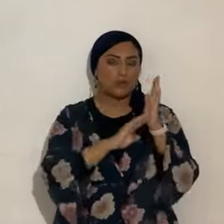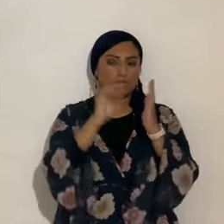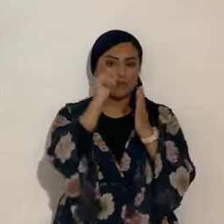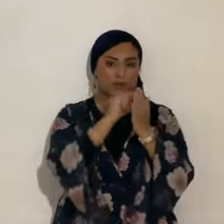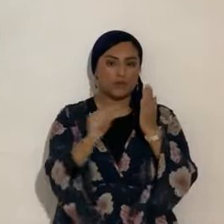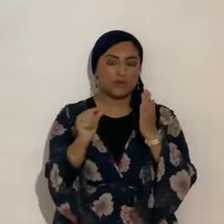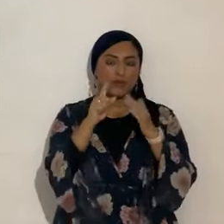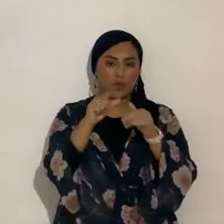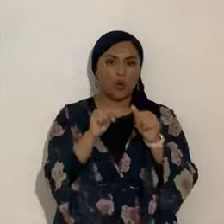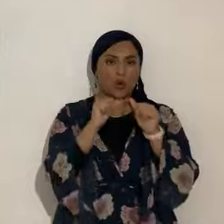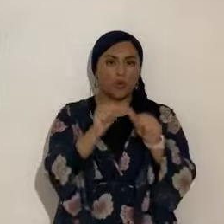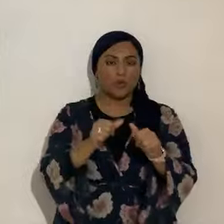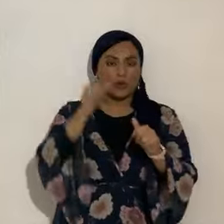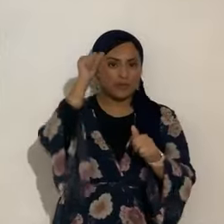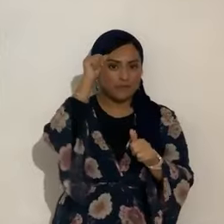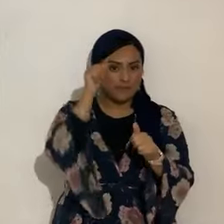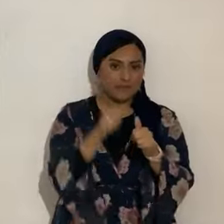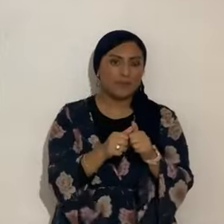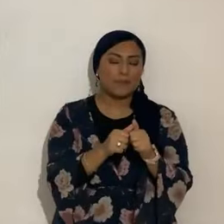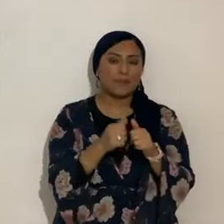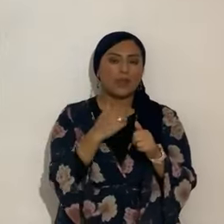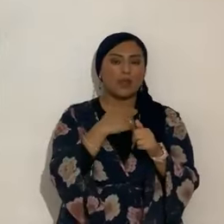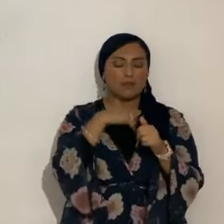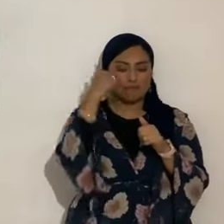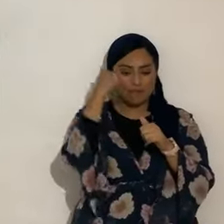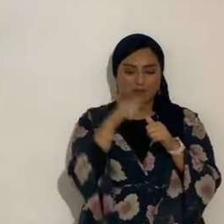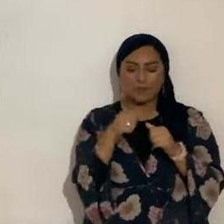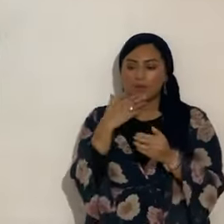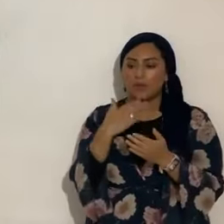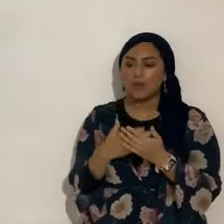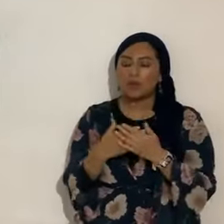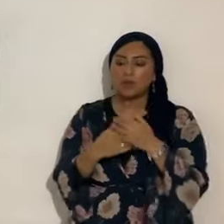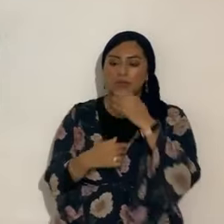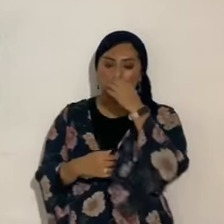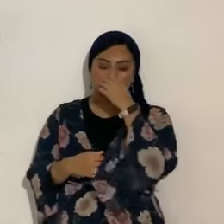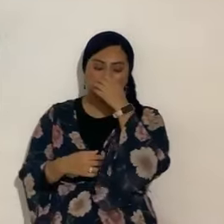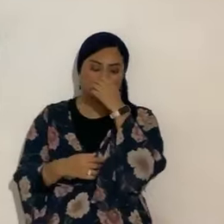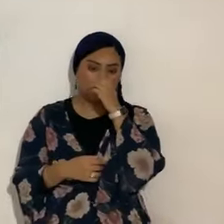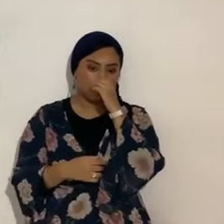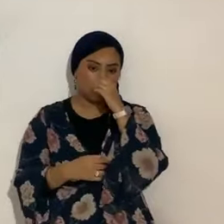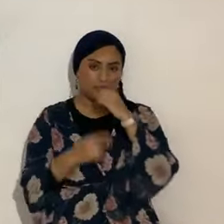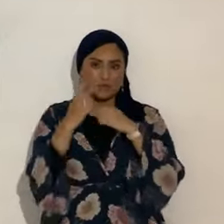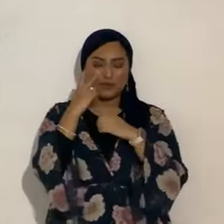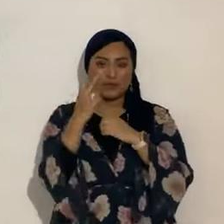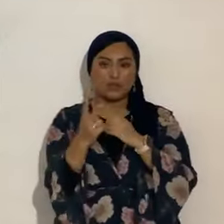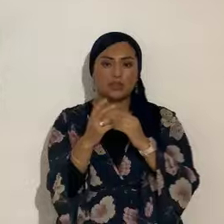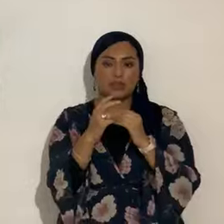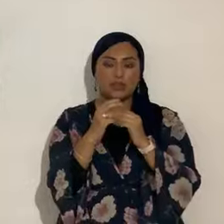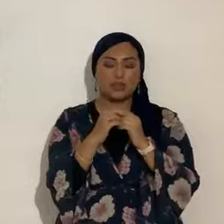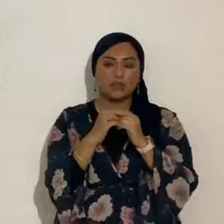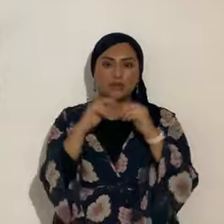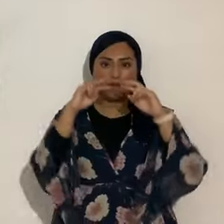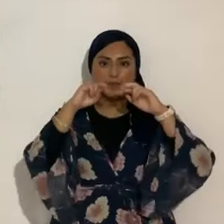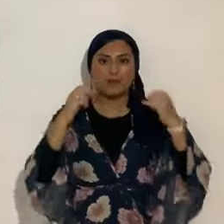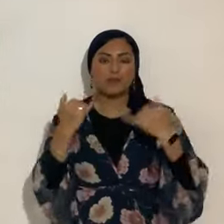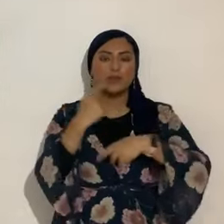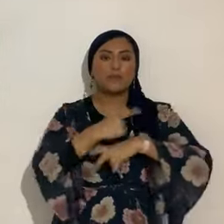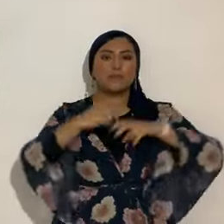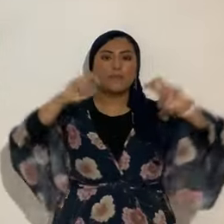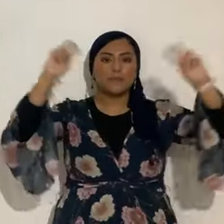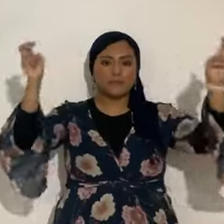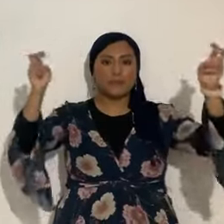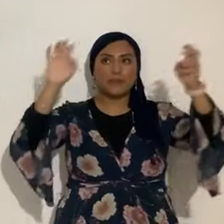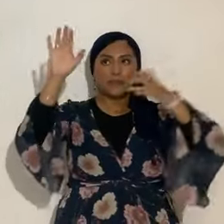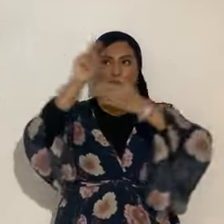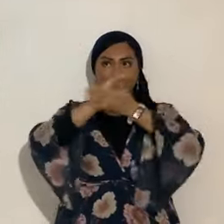ténganlas siempre en mente, se me quedaron bien grabadas, y vamos a ver cómo entonces, vamos a desglosar el tema, que sea el